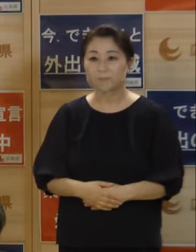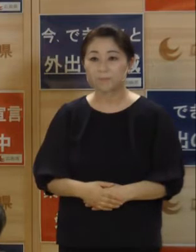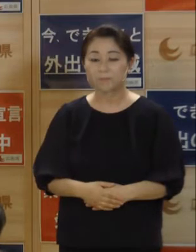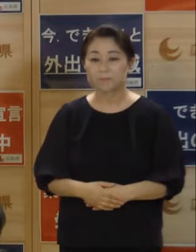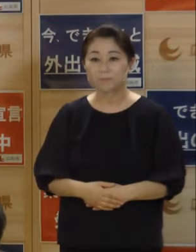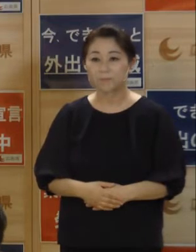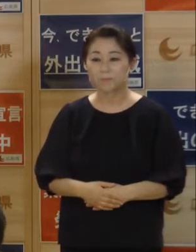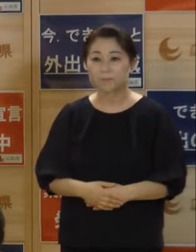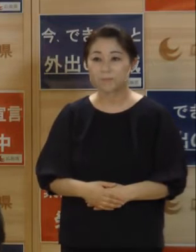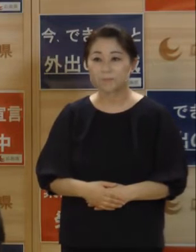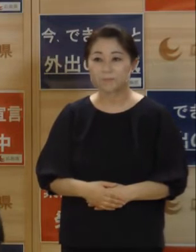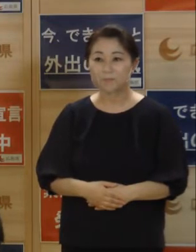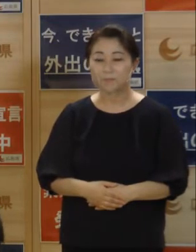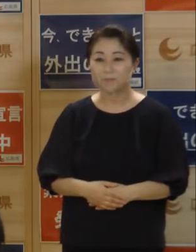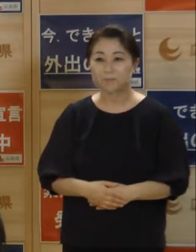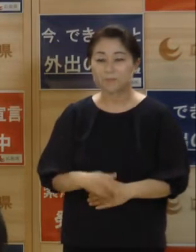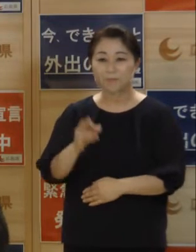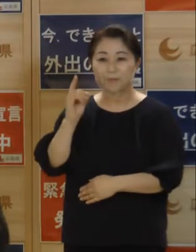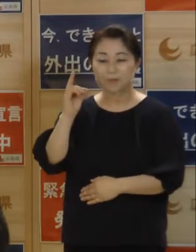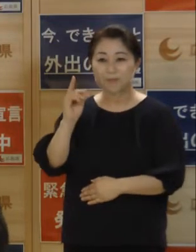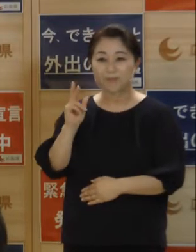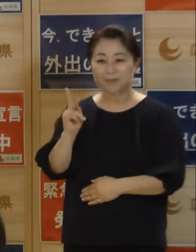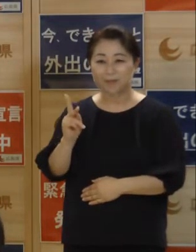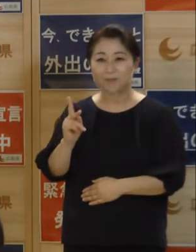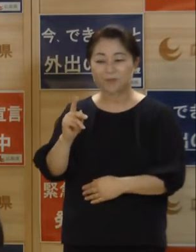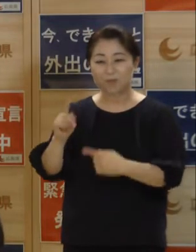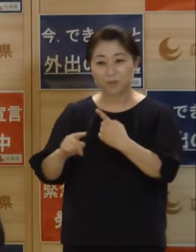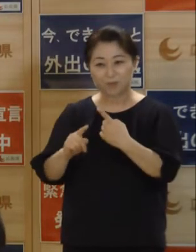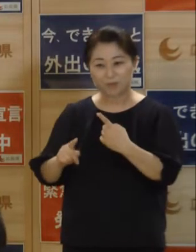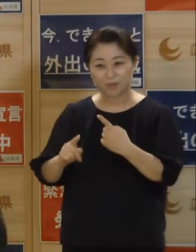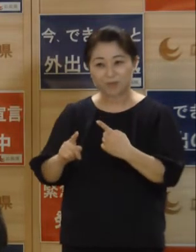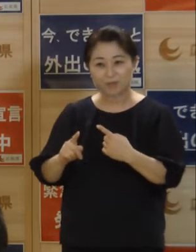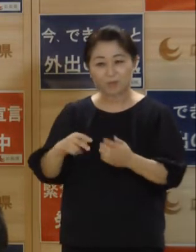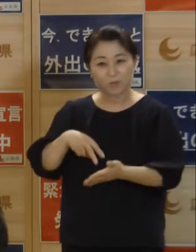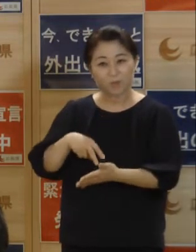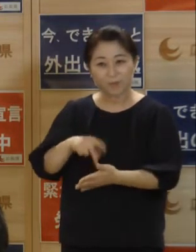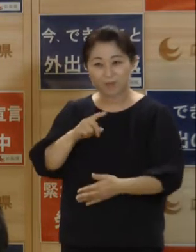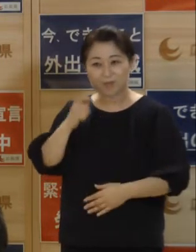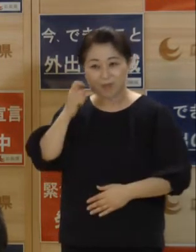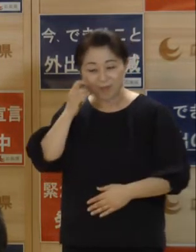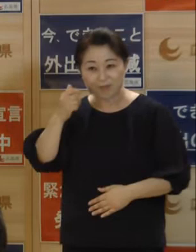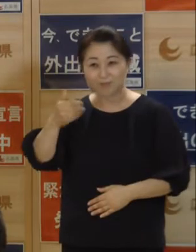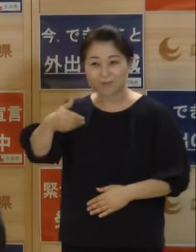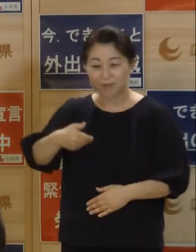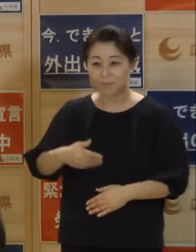政治家の一人としてもいい。 ですから、と言ってもですね、